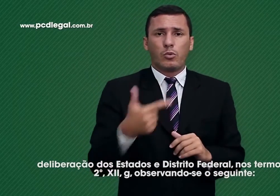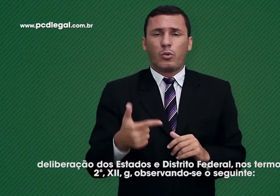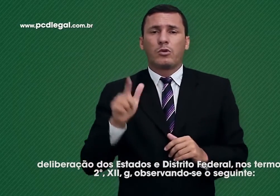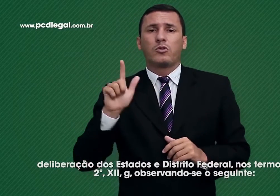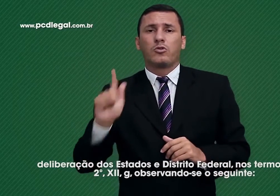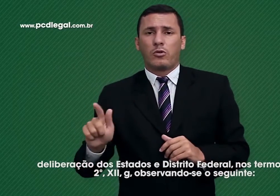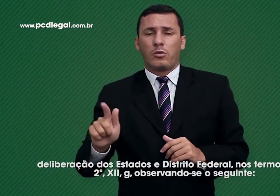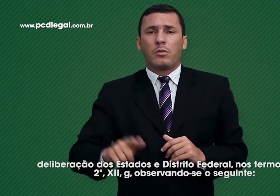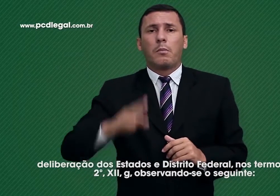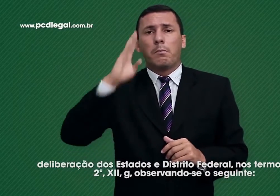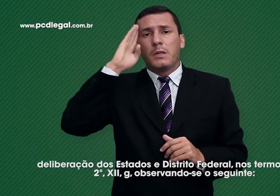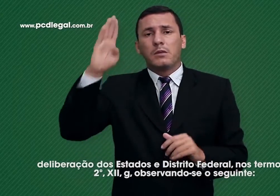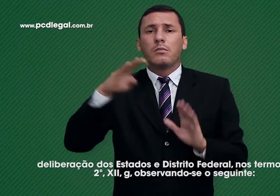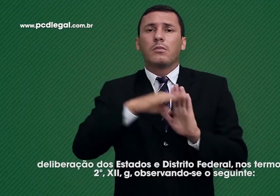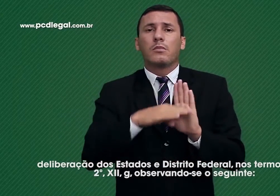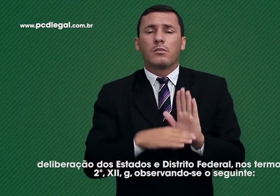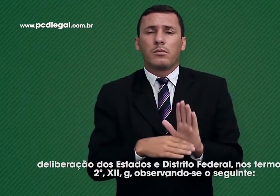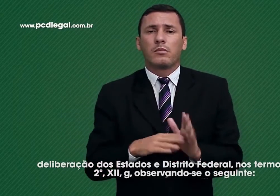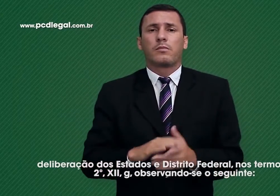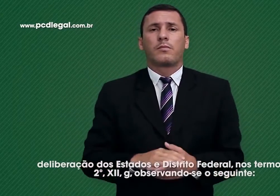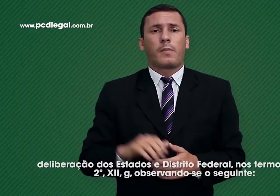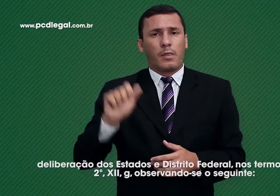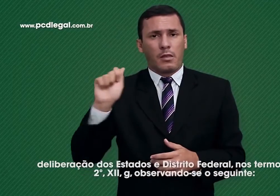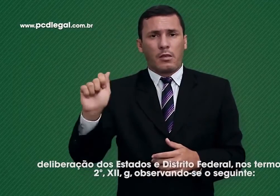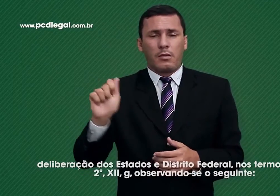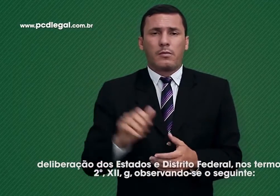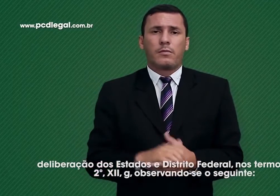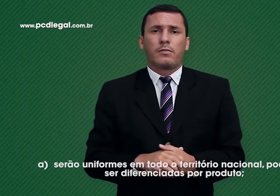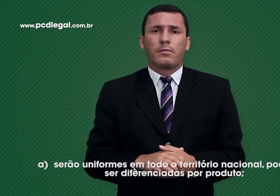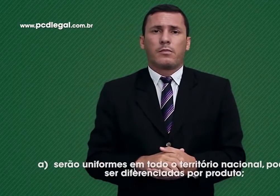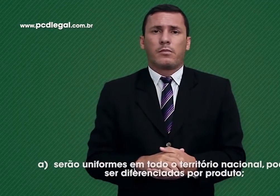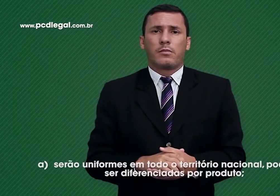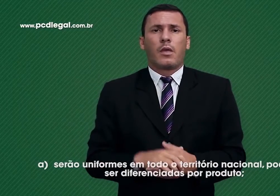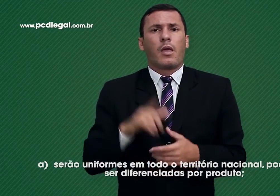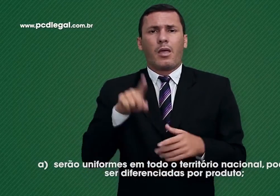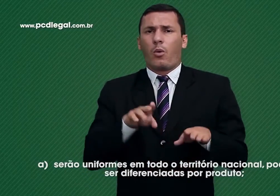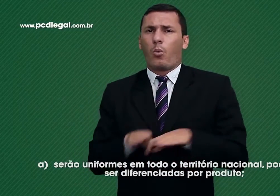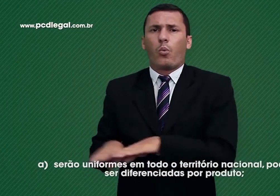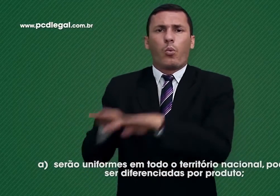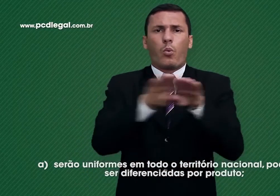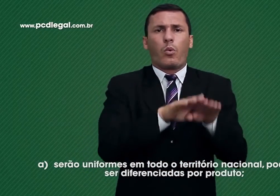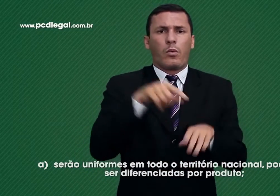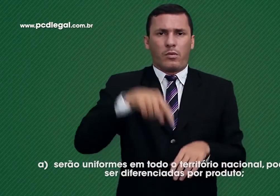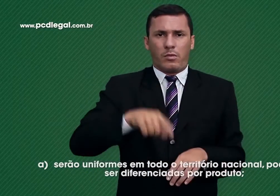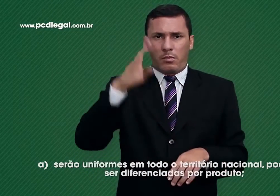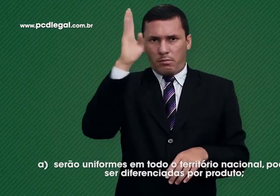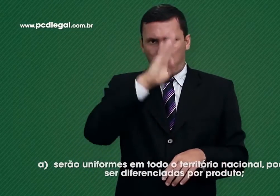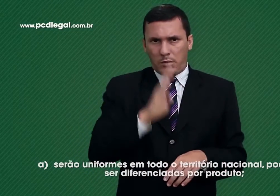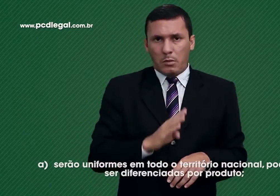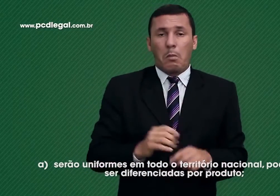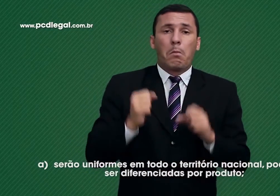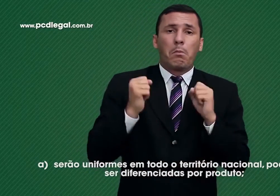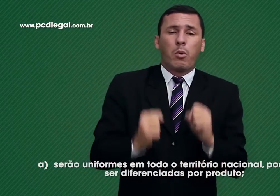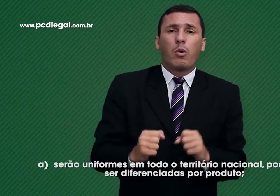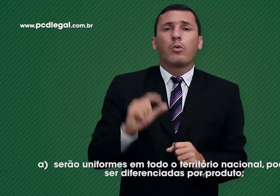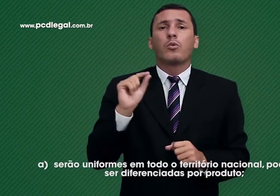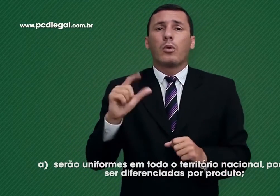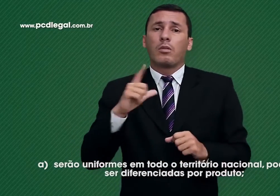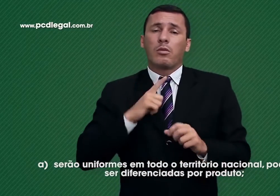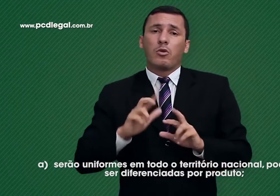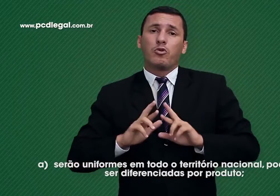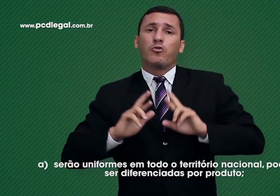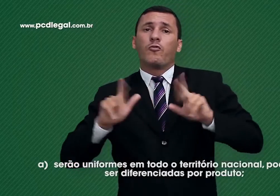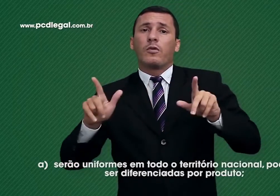inciso 12g, observando-se o seguinte: a. Serão uniformes em todo o território